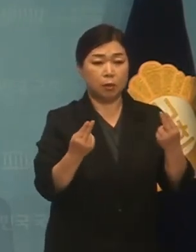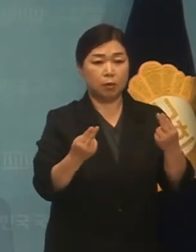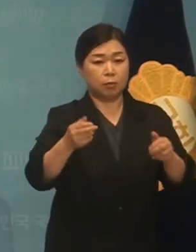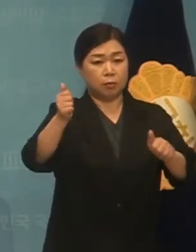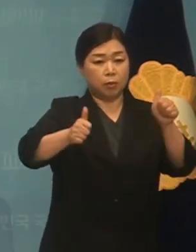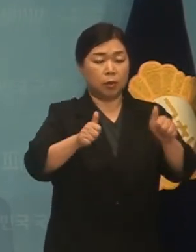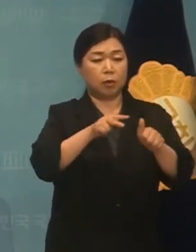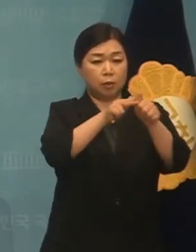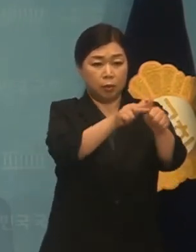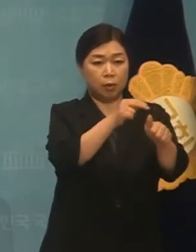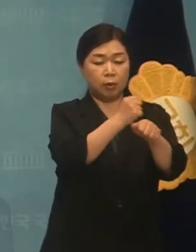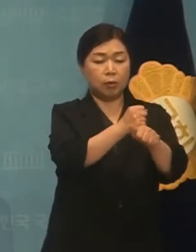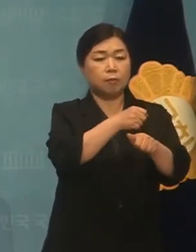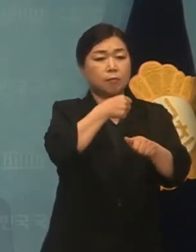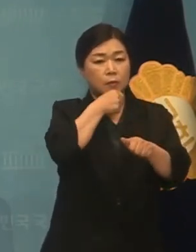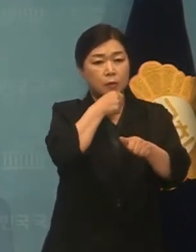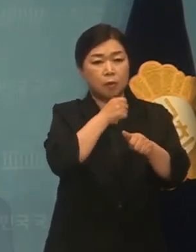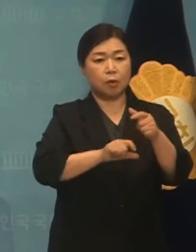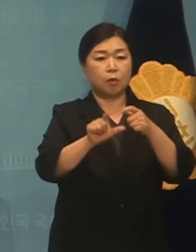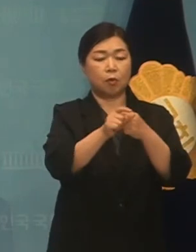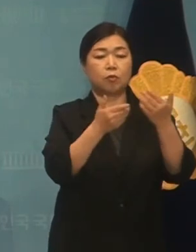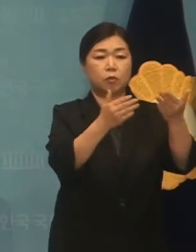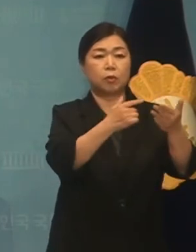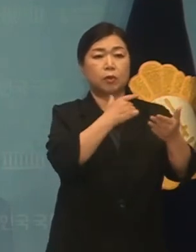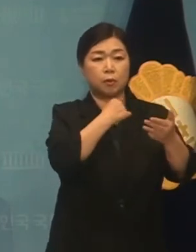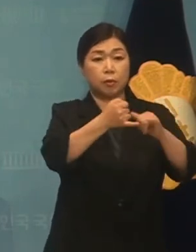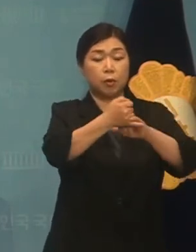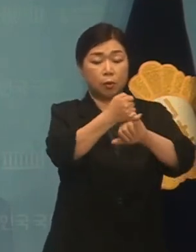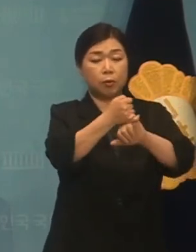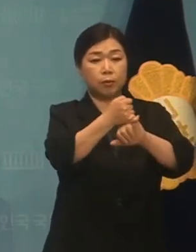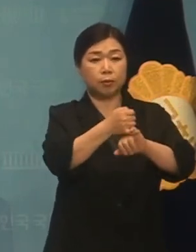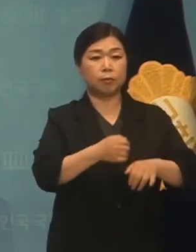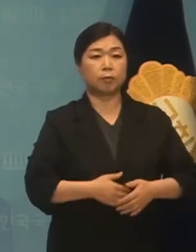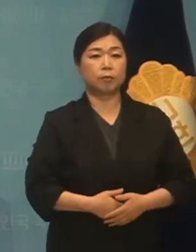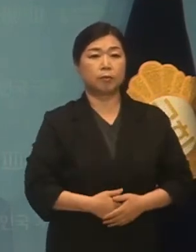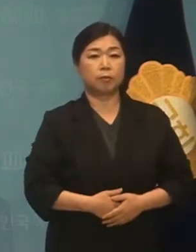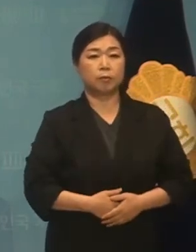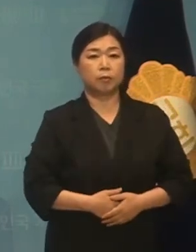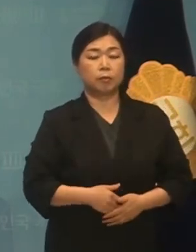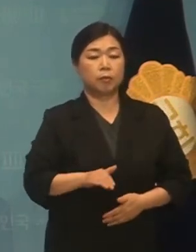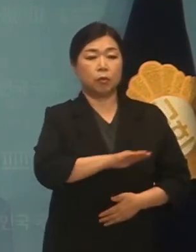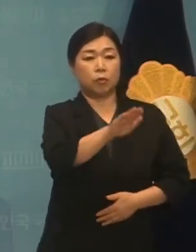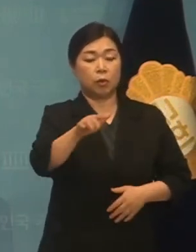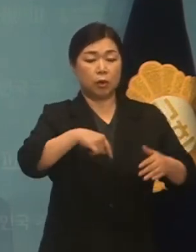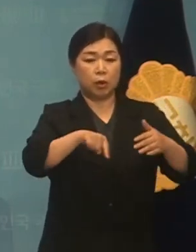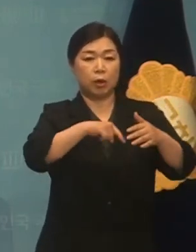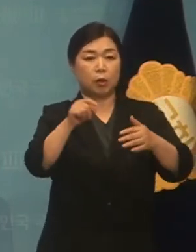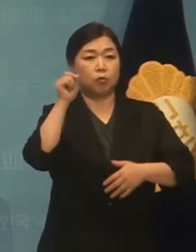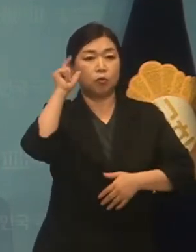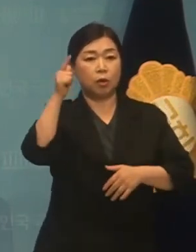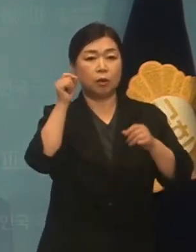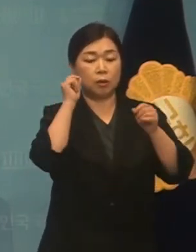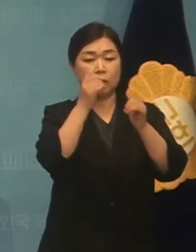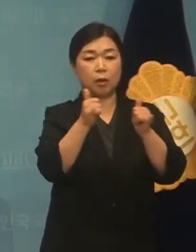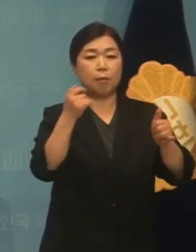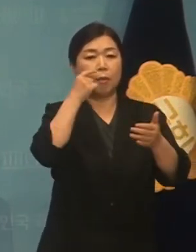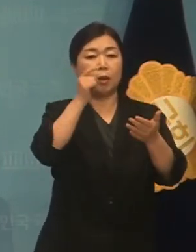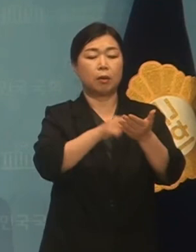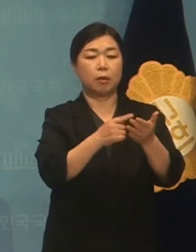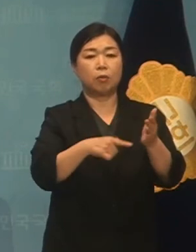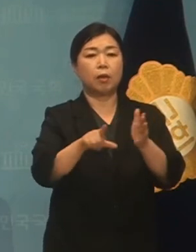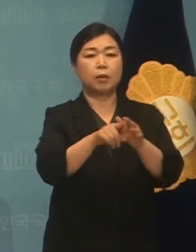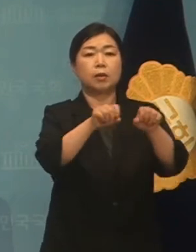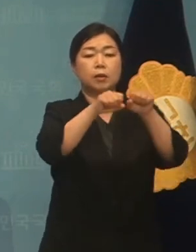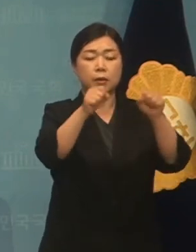경선 가산점을 꼭 부여하도록 하겠습니다. 또한 우리 당의 훌륭한 인재를 발굴할 수 있는